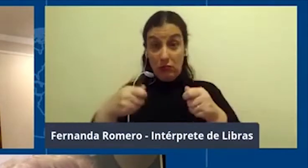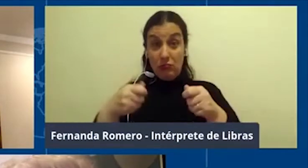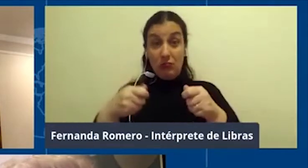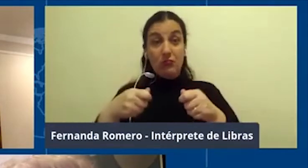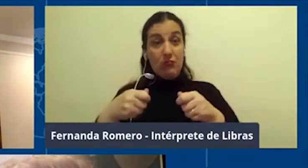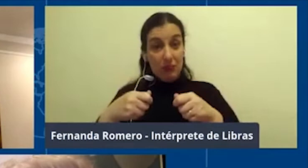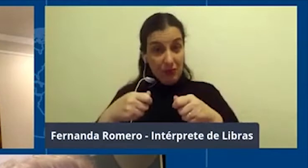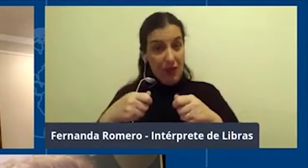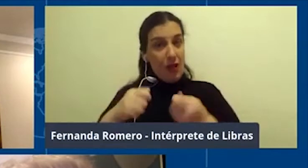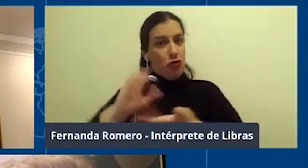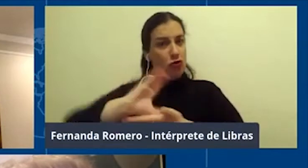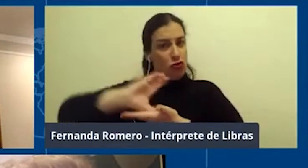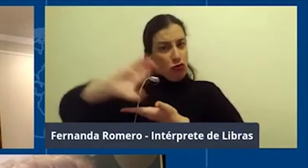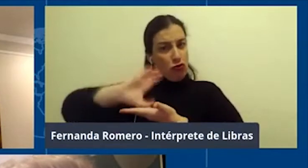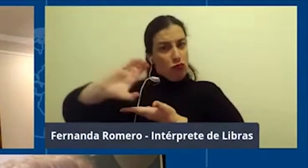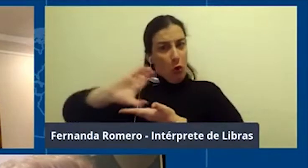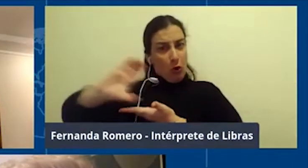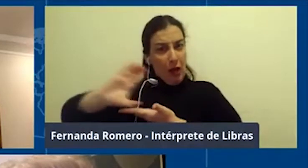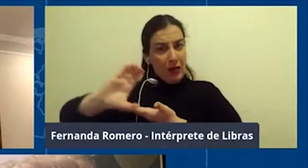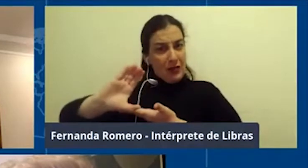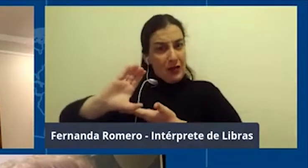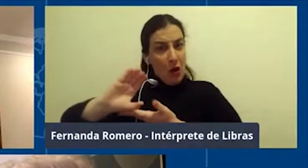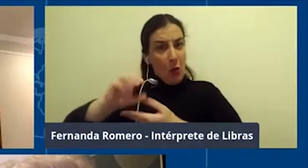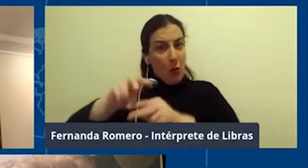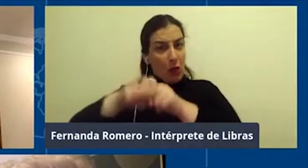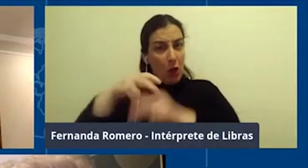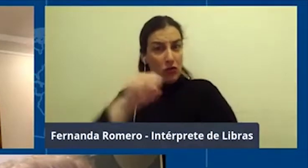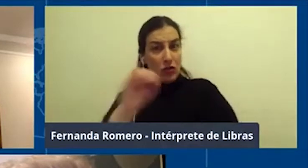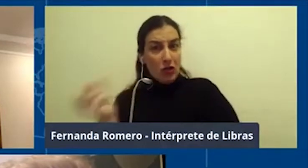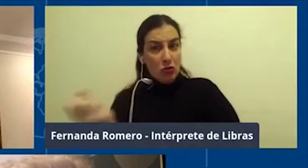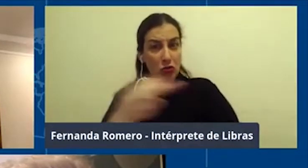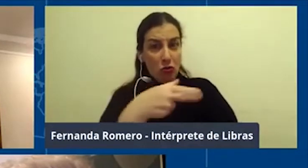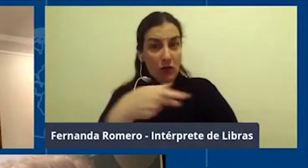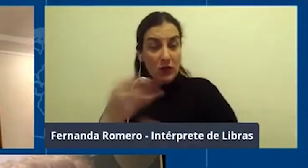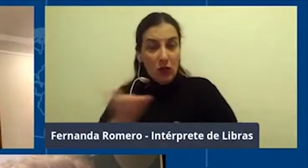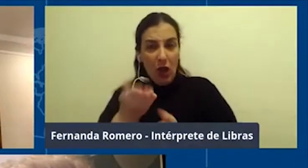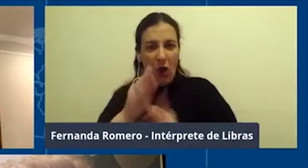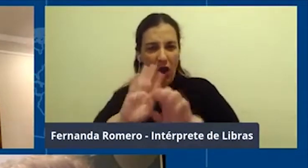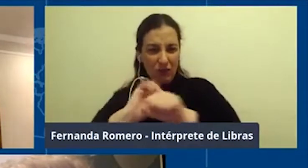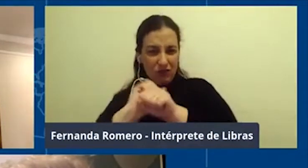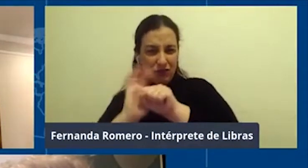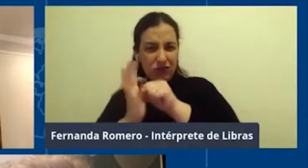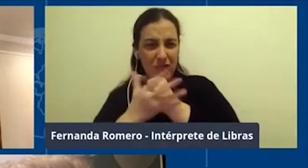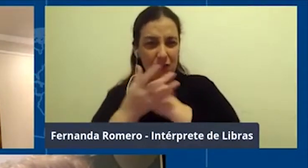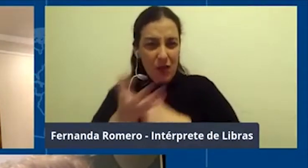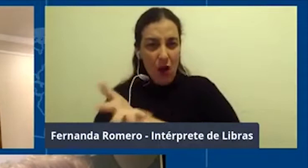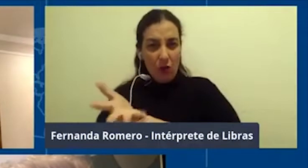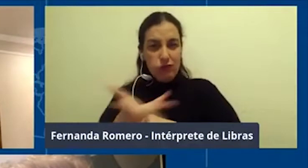passivo de exportação com as inovações recentes aceleradas pela pandemia que vivemos.